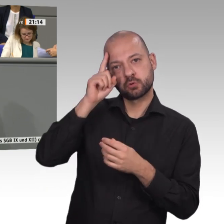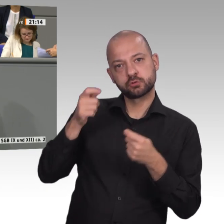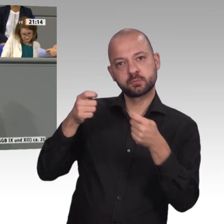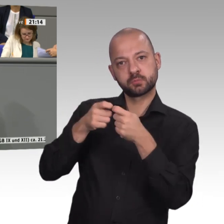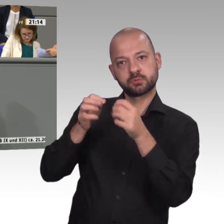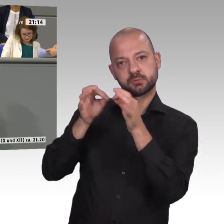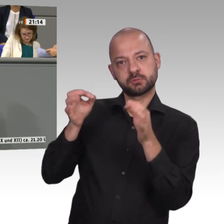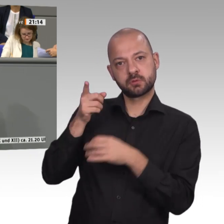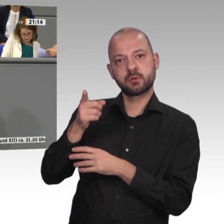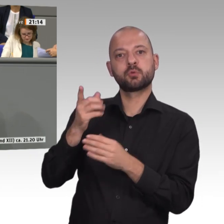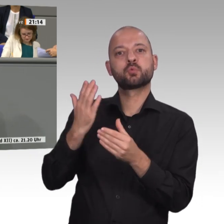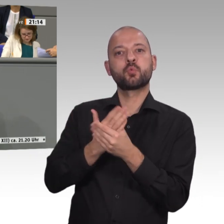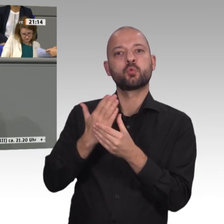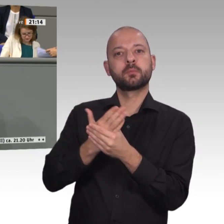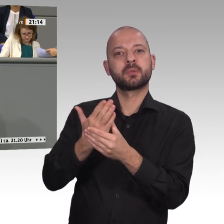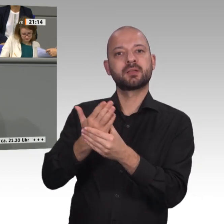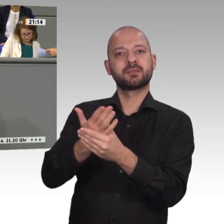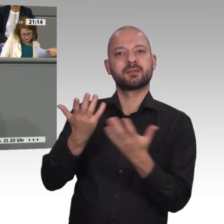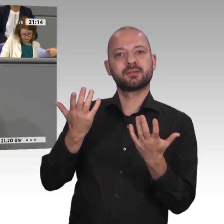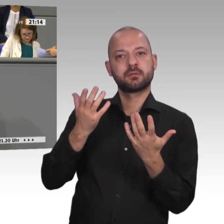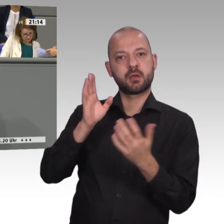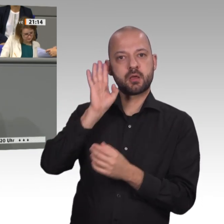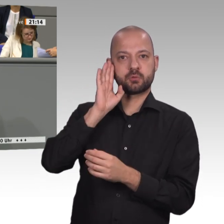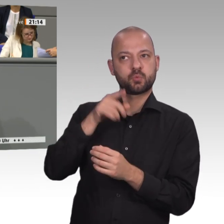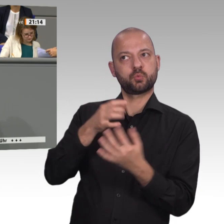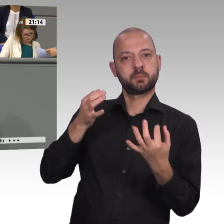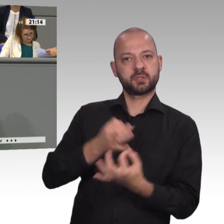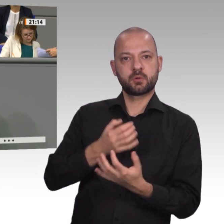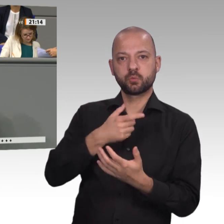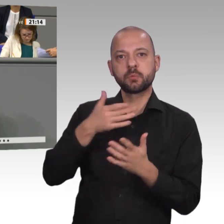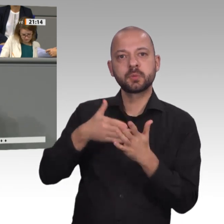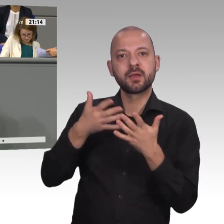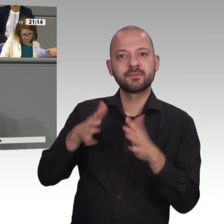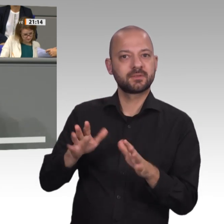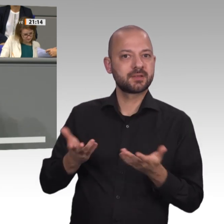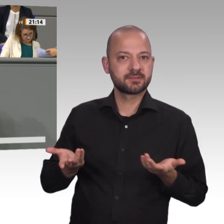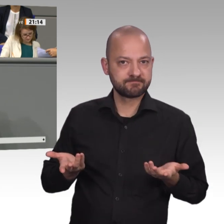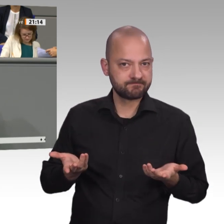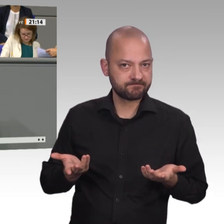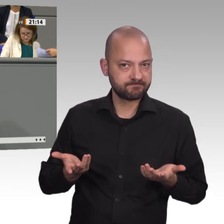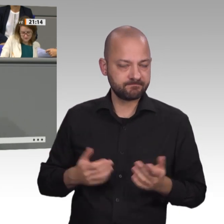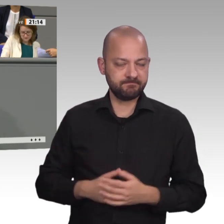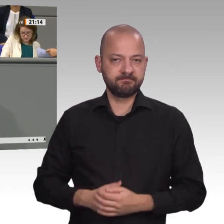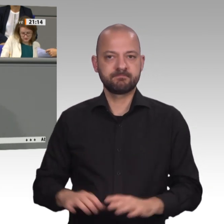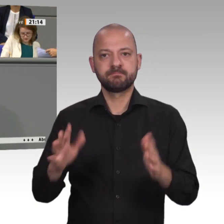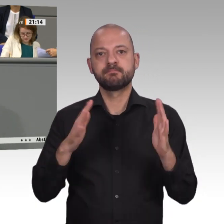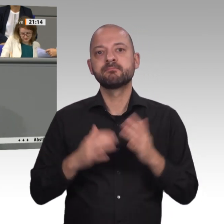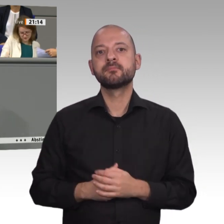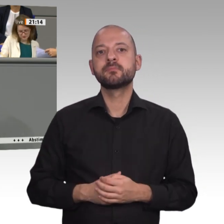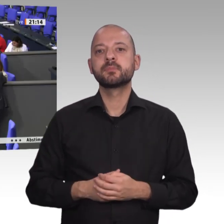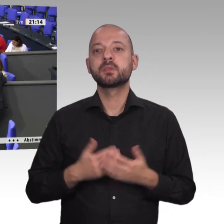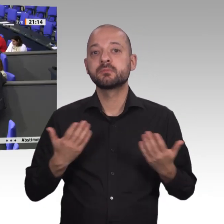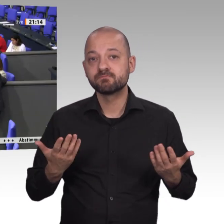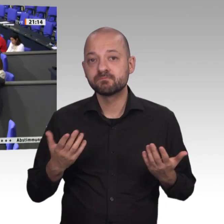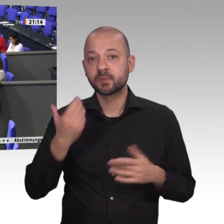UN-Behindertenrechtskonvention, insbesondere wenn es um Partizipation geht. Ich habe dazu auch die Bundesregierung angefragt und erhoffe